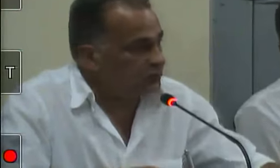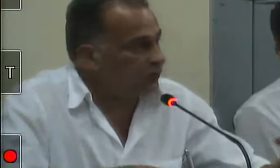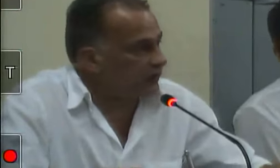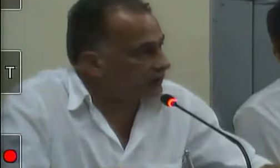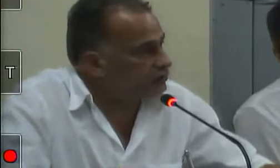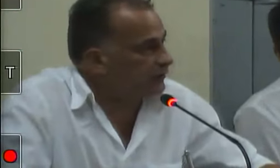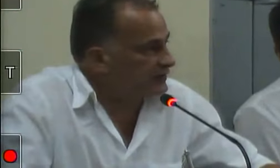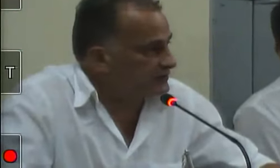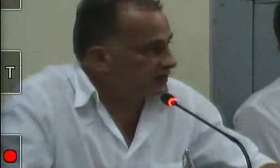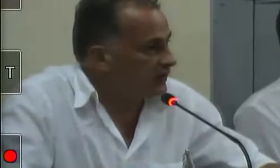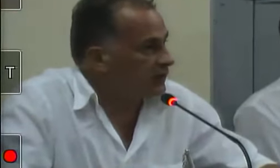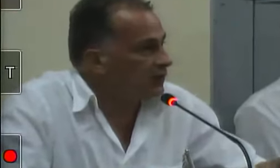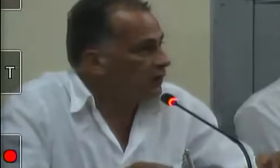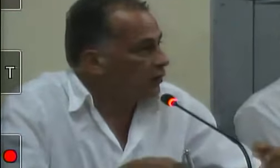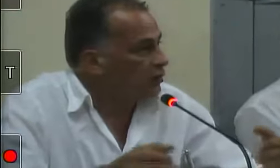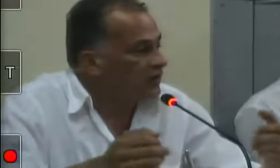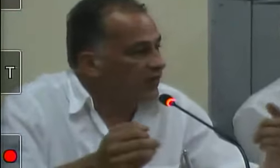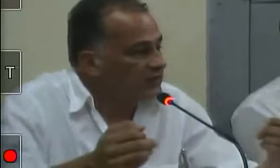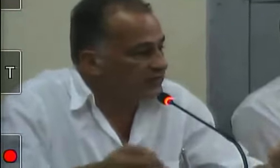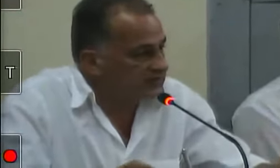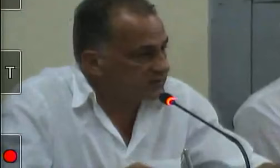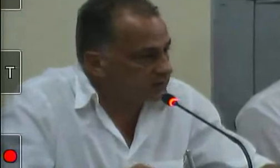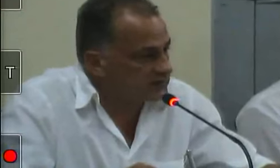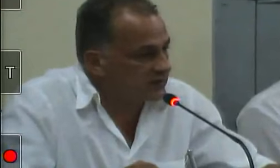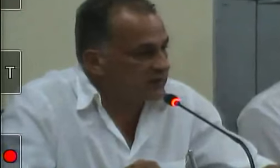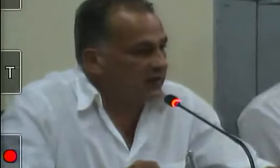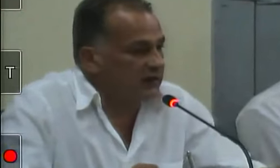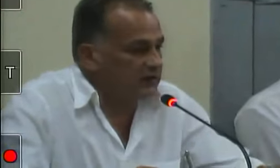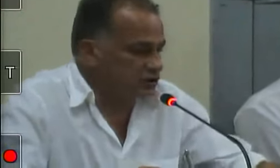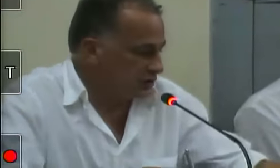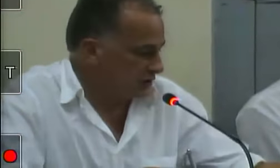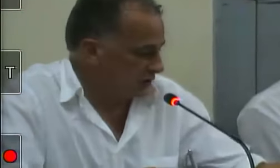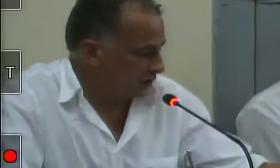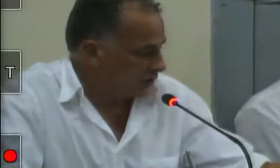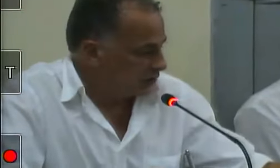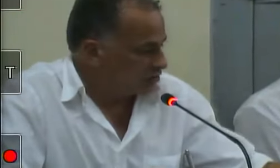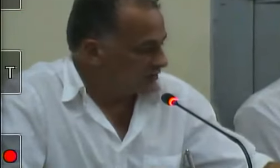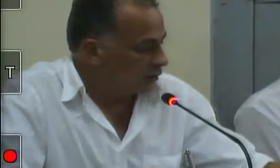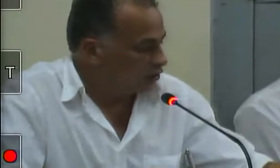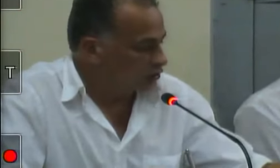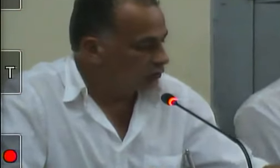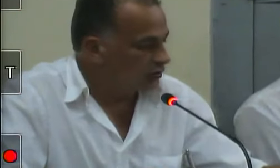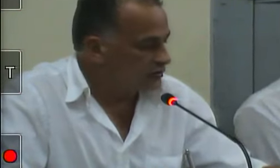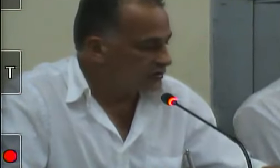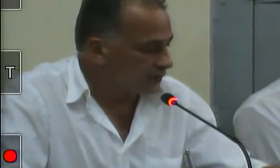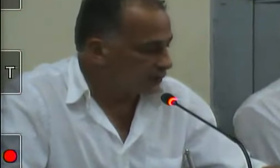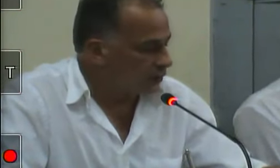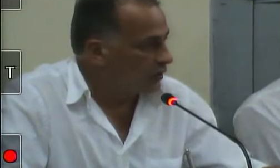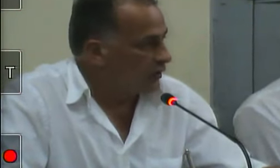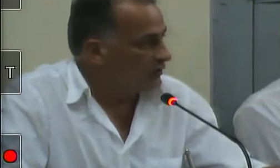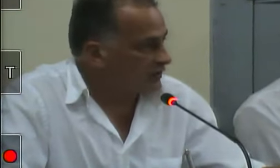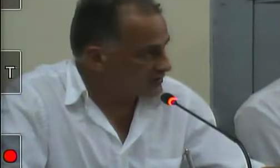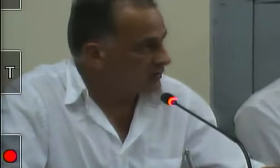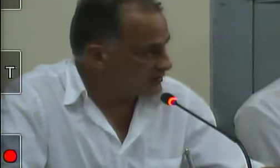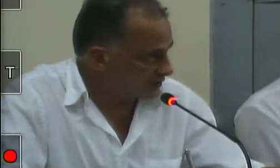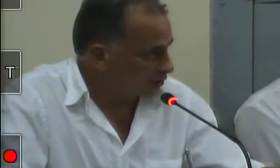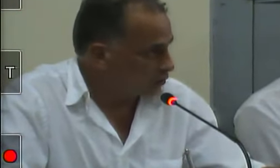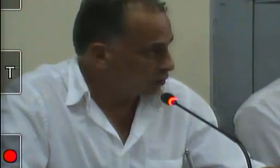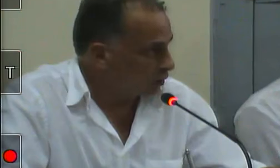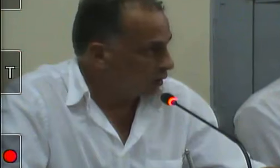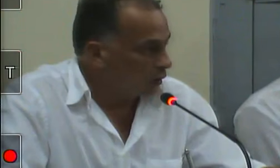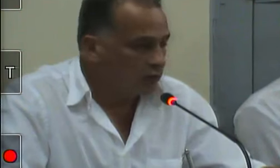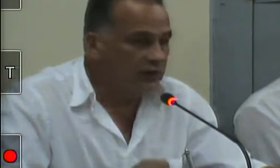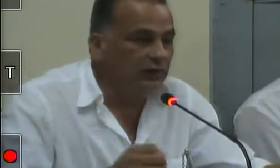nós podemos fazer, o que é a intenção da Secretaria de Saúde do município nesse